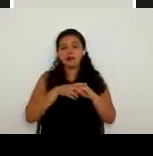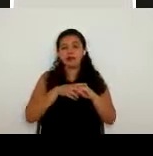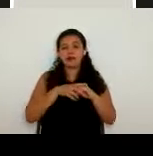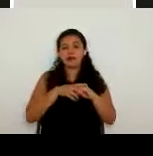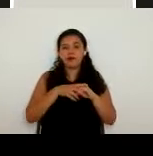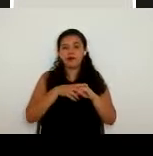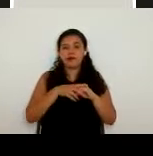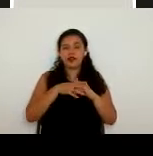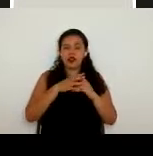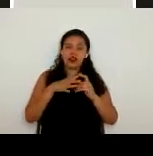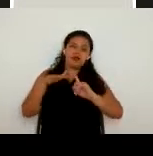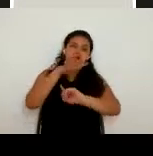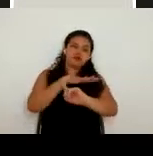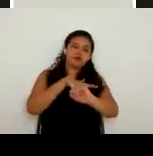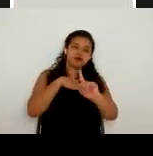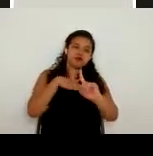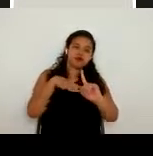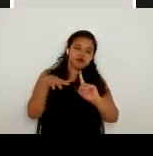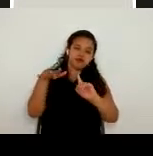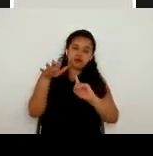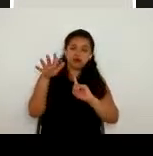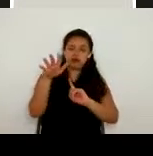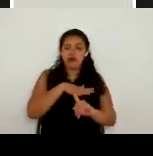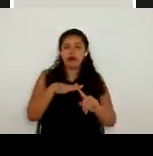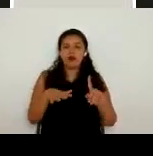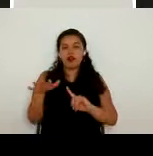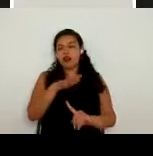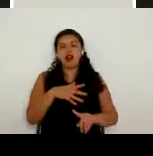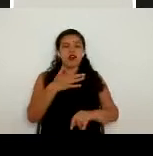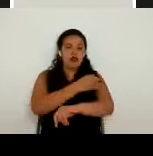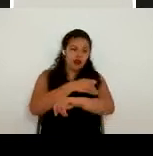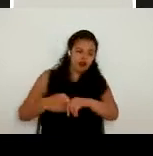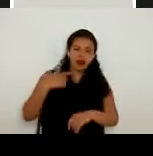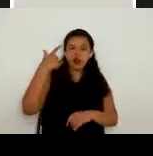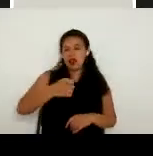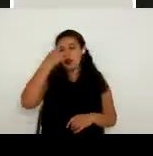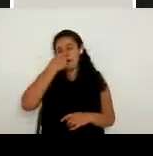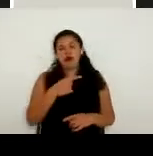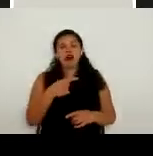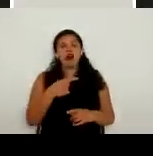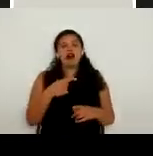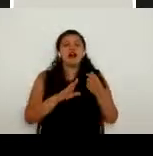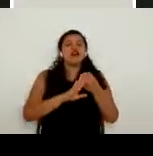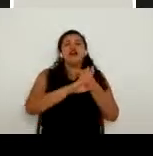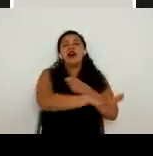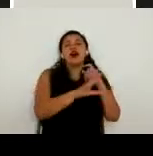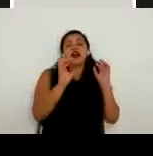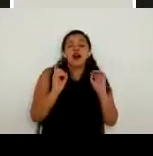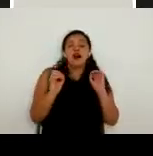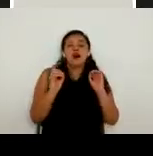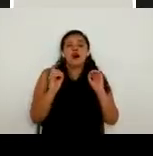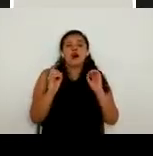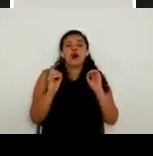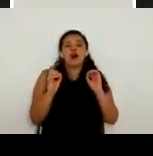puede tener verdad la situación económica y familiar para prevenir y ver las posibilidades de contribución de la